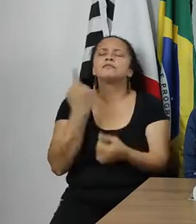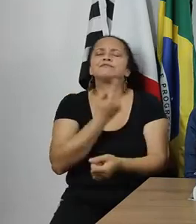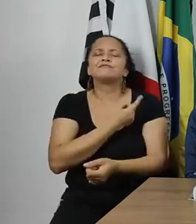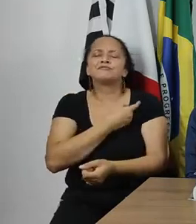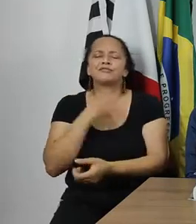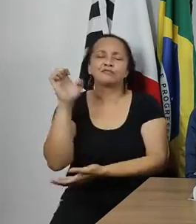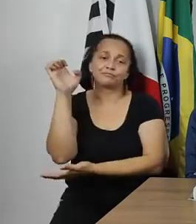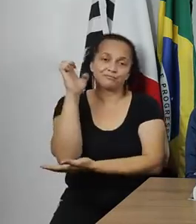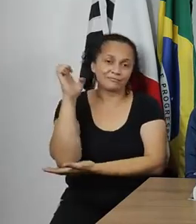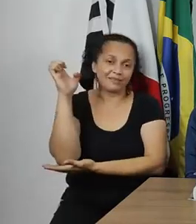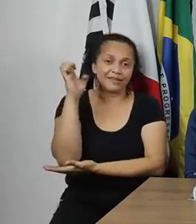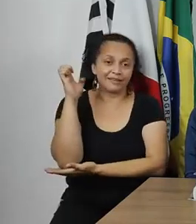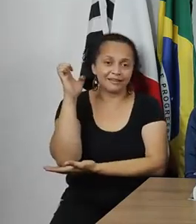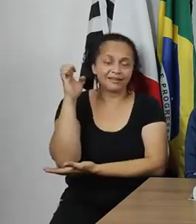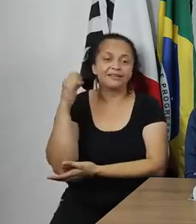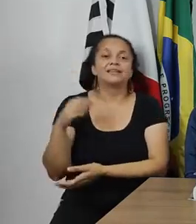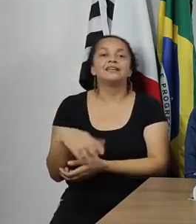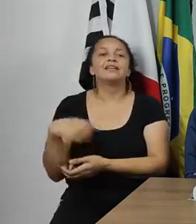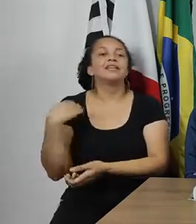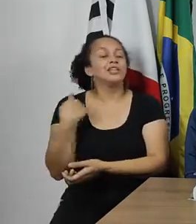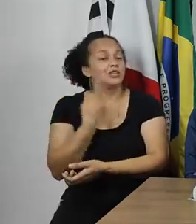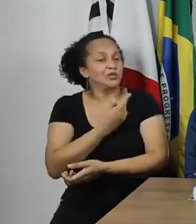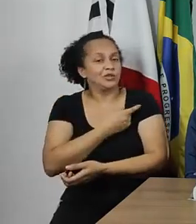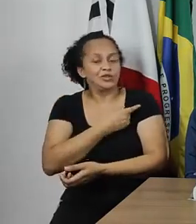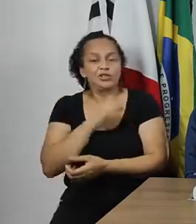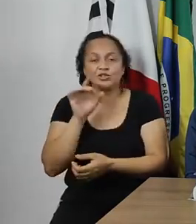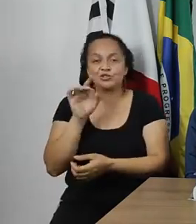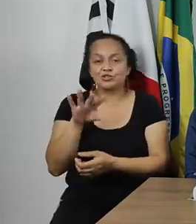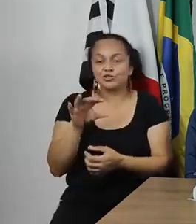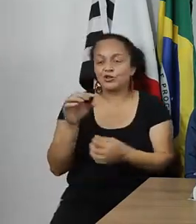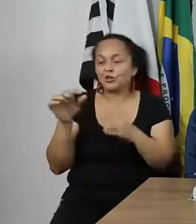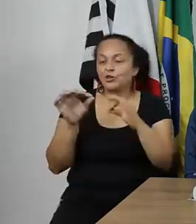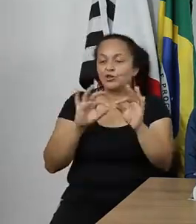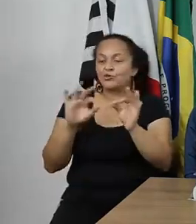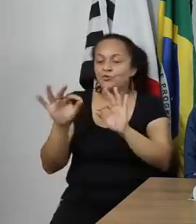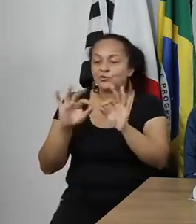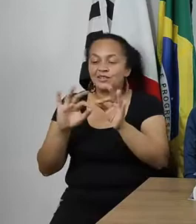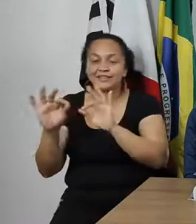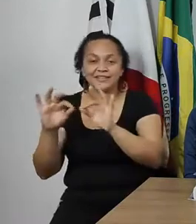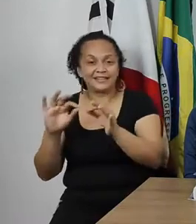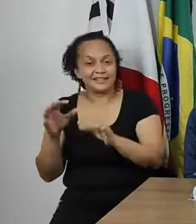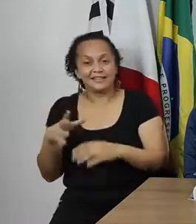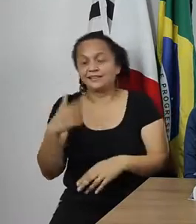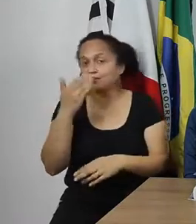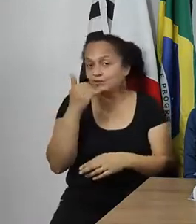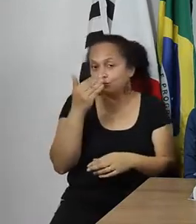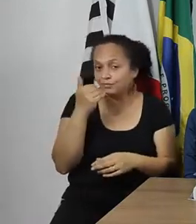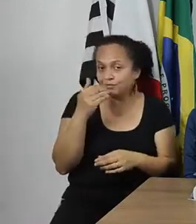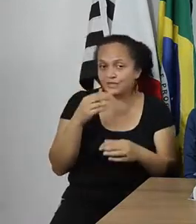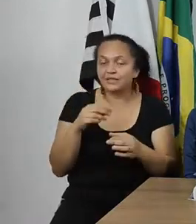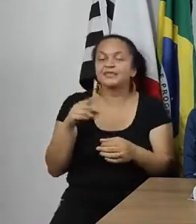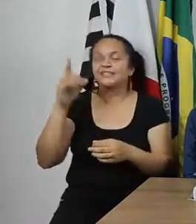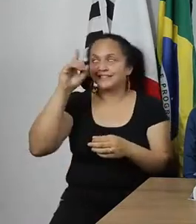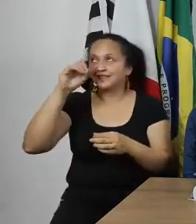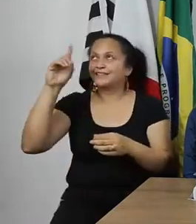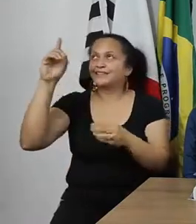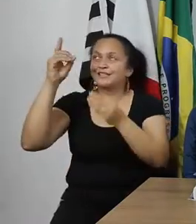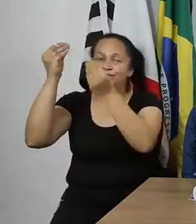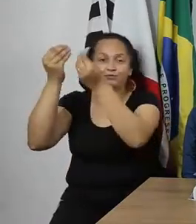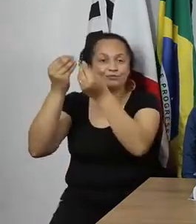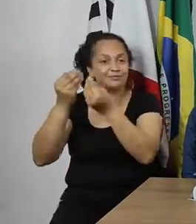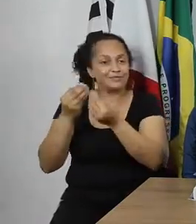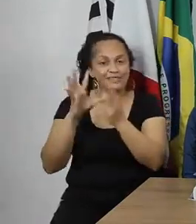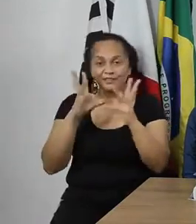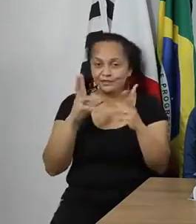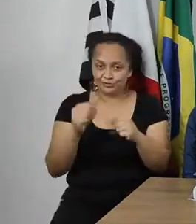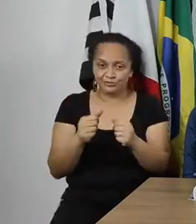era para a gente trabalhar sim, mas o nosso sustento viria plenamente dele. E a gente não